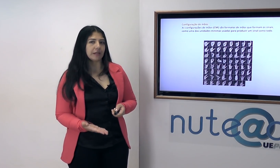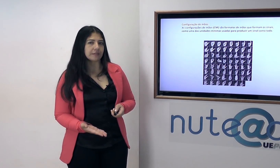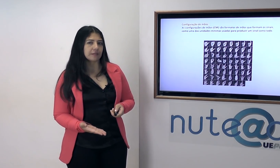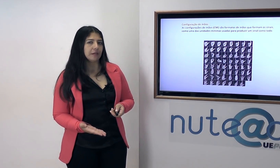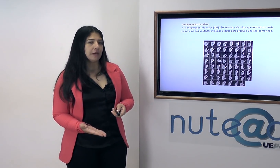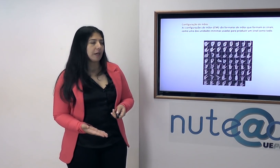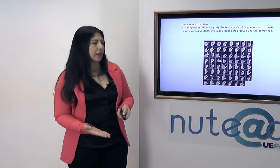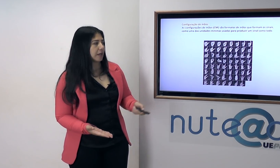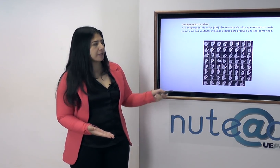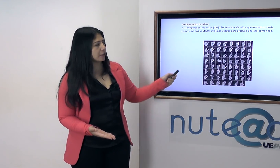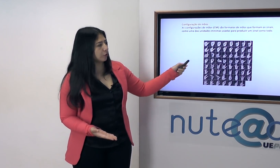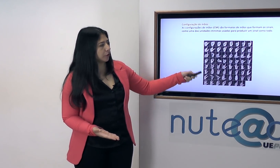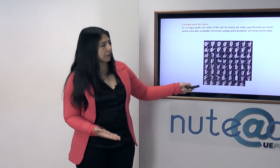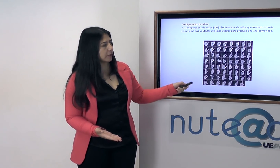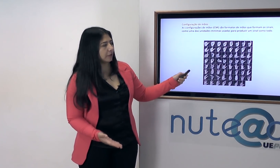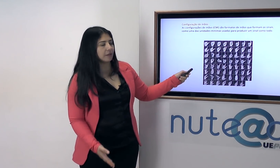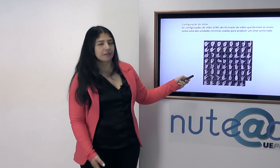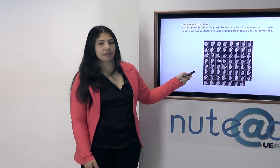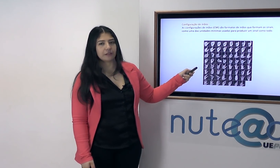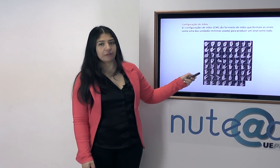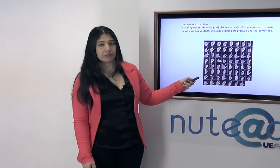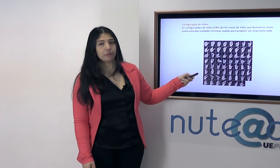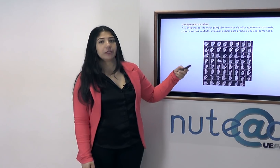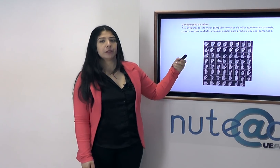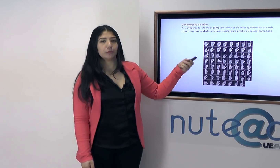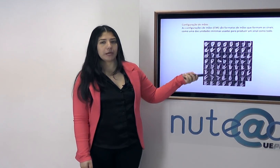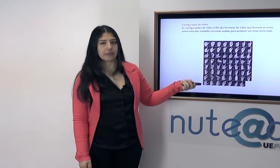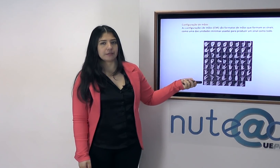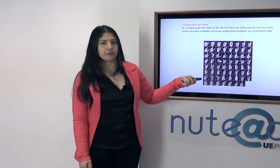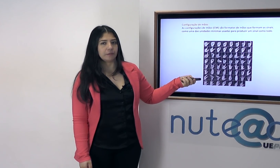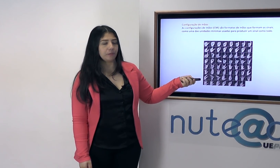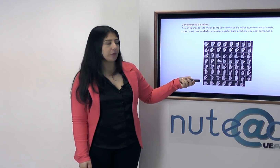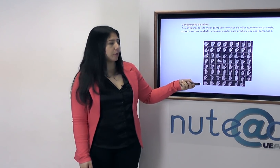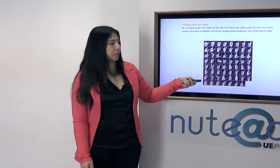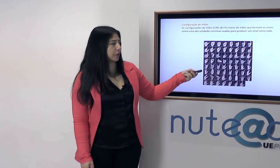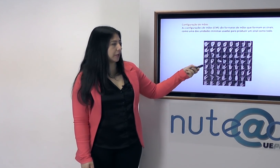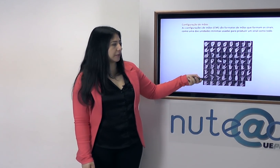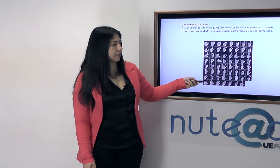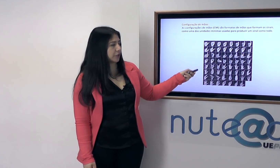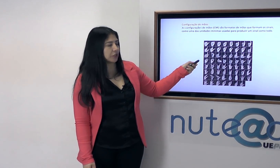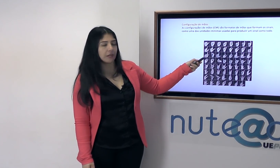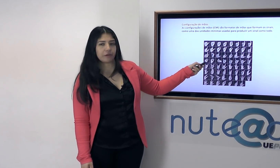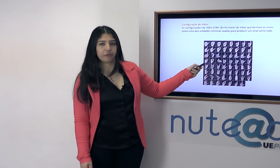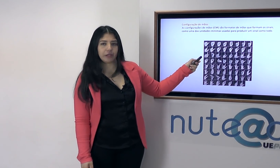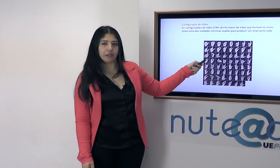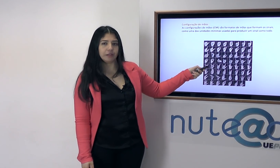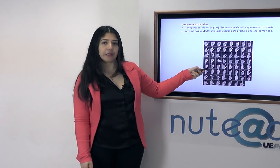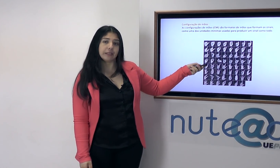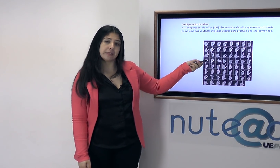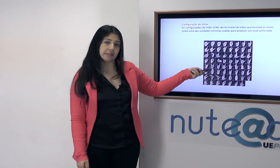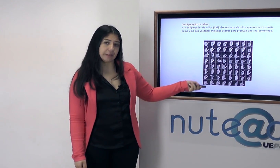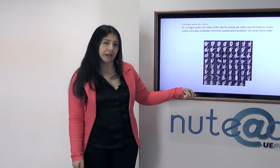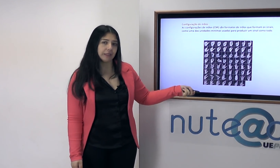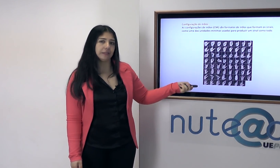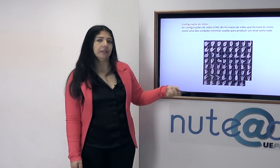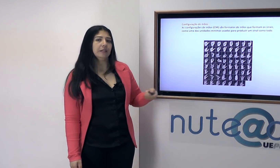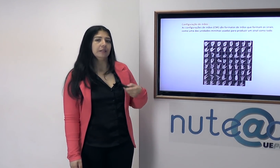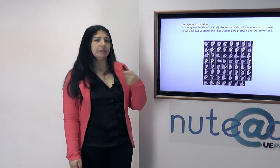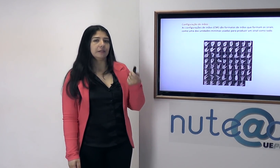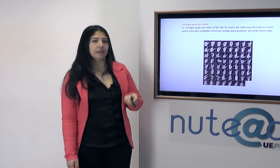sinais, esse número aqui está cada vez ampliando mais, porque eles verem a necessidade de